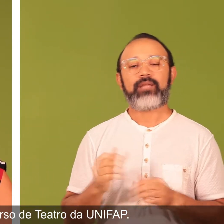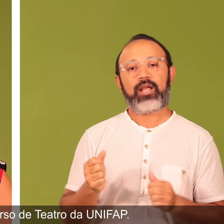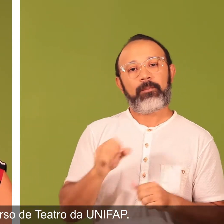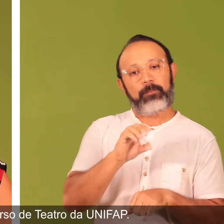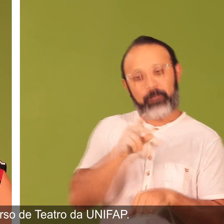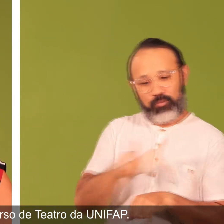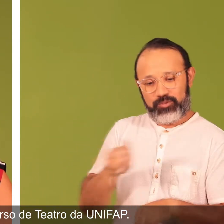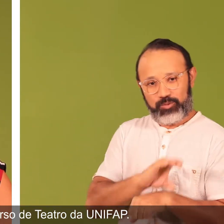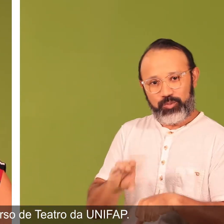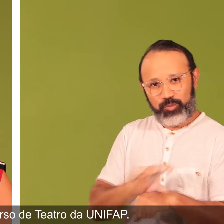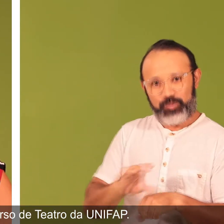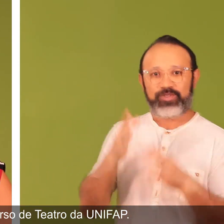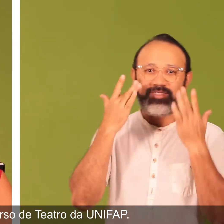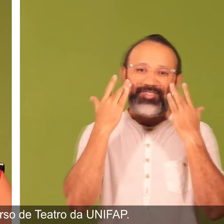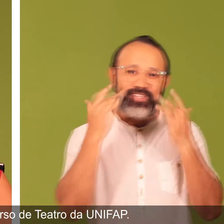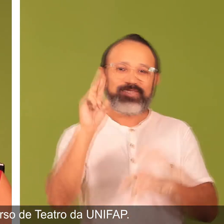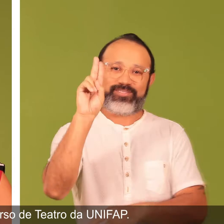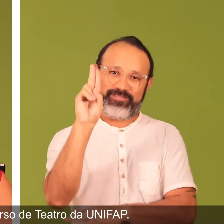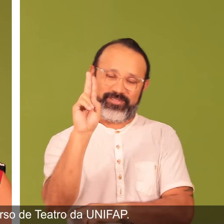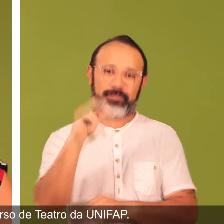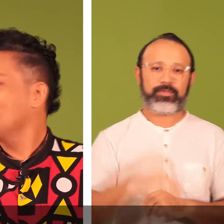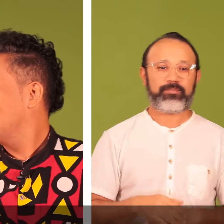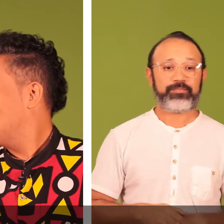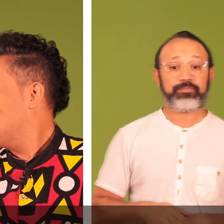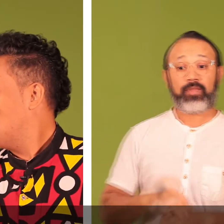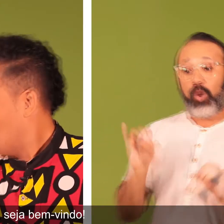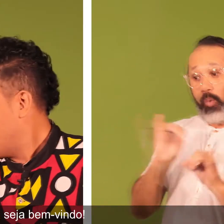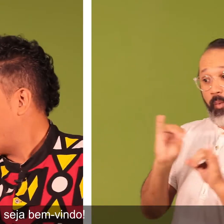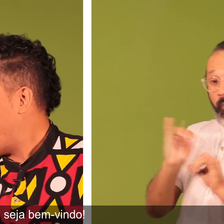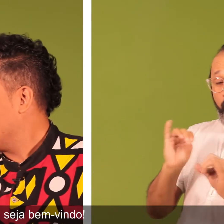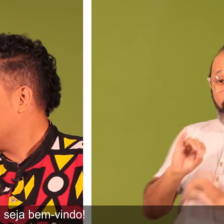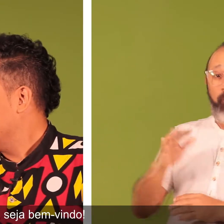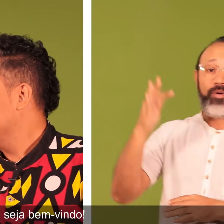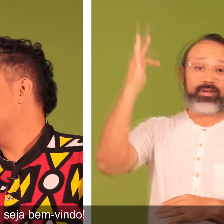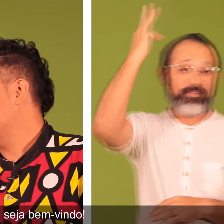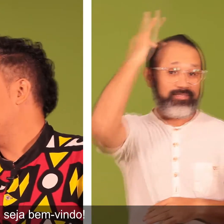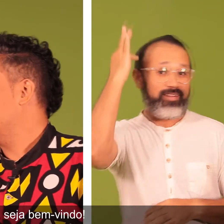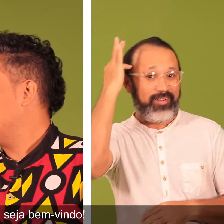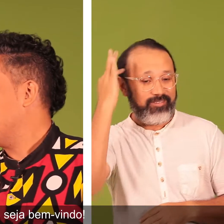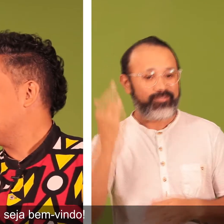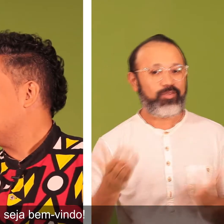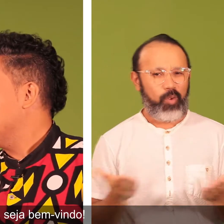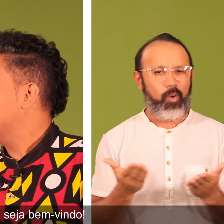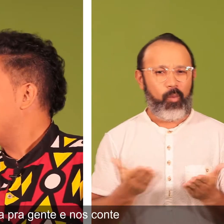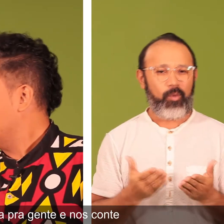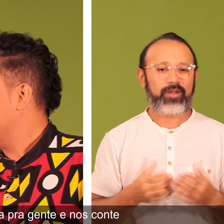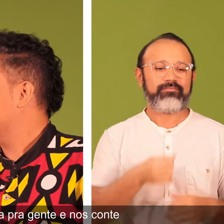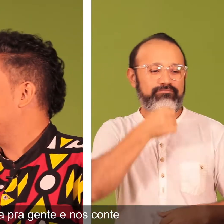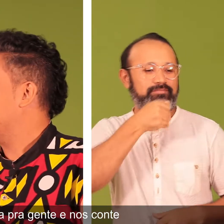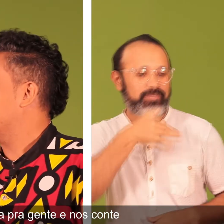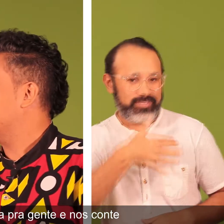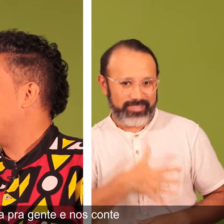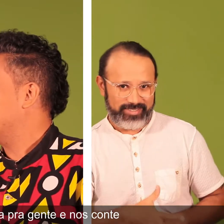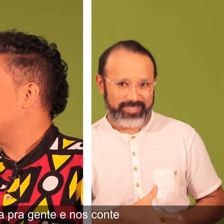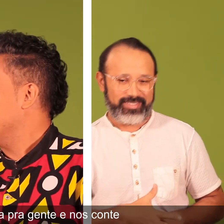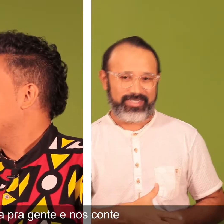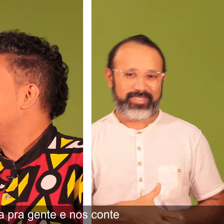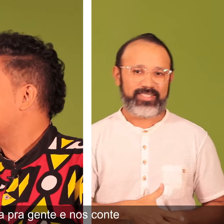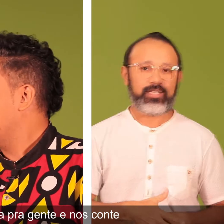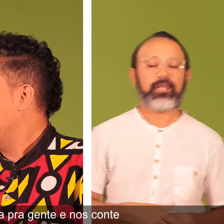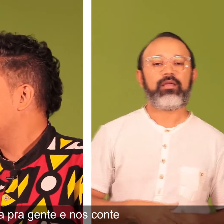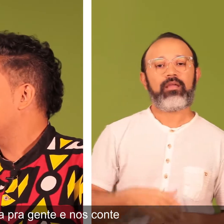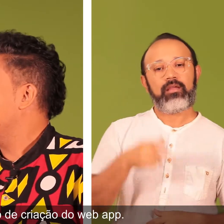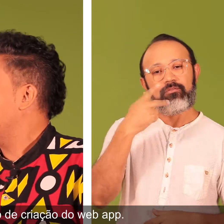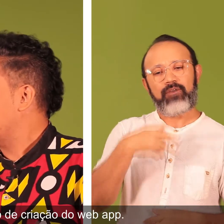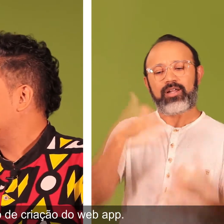professor do curso de teatro da unifap e Oi oi Flávio seja bem-vindo se alto descreva para